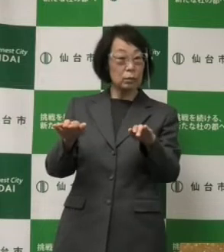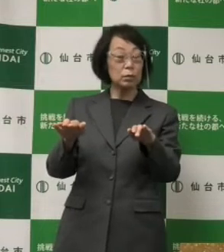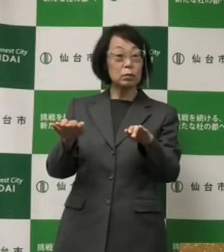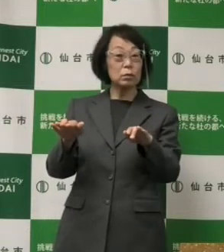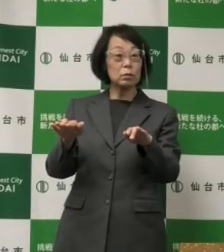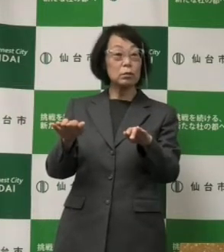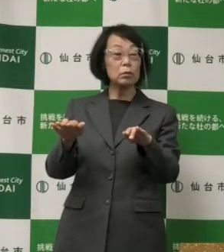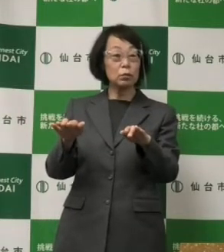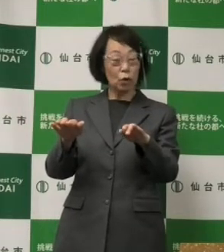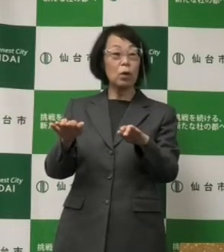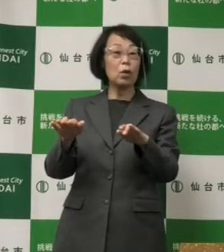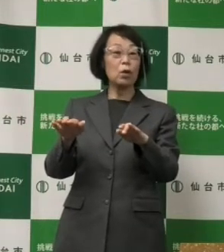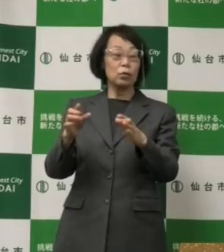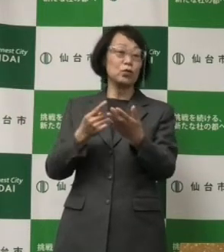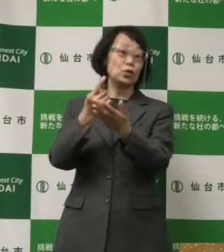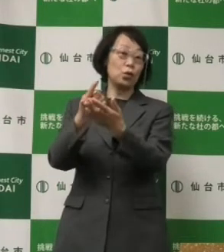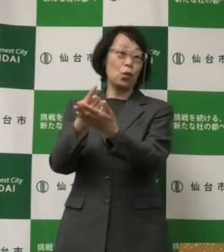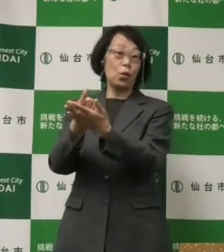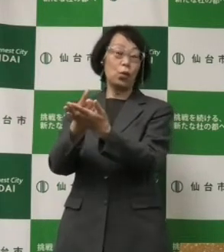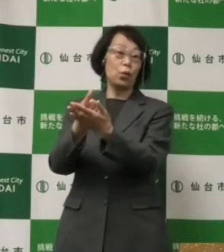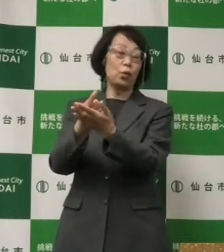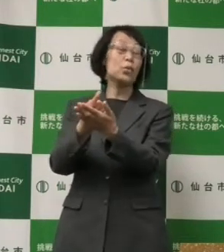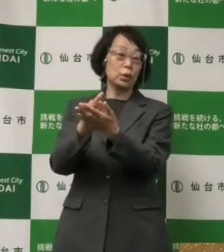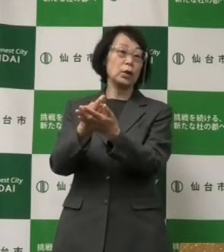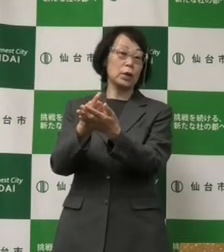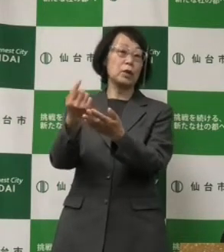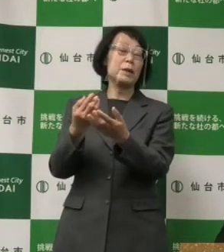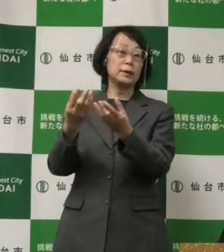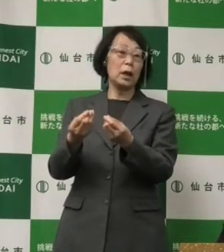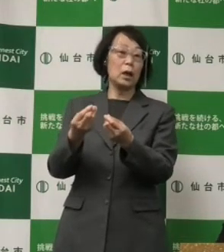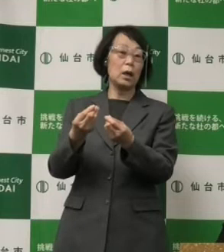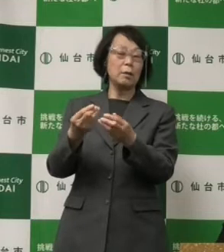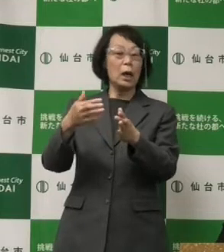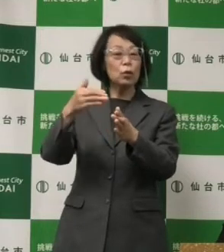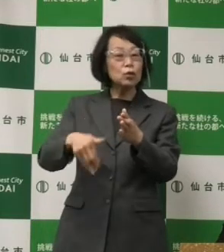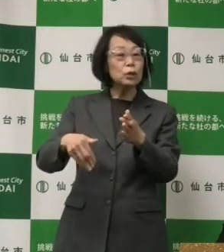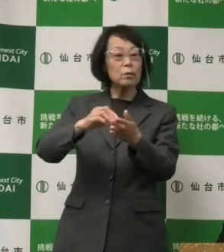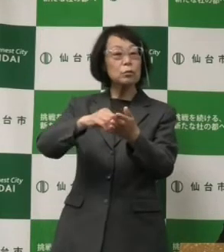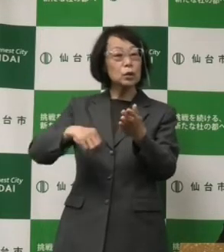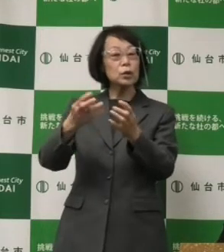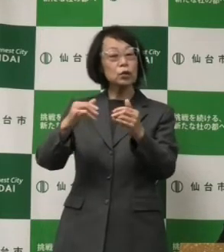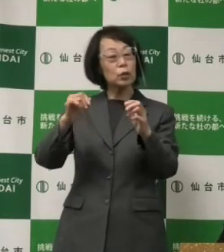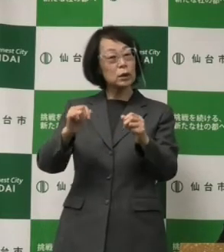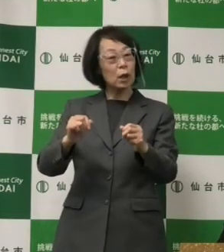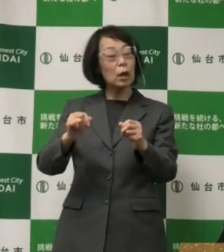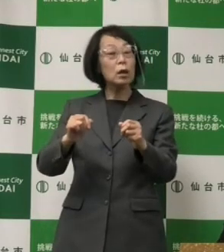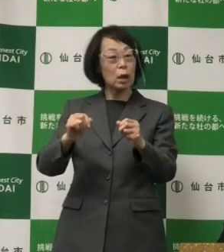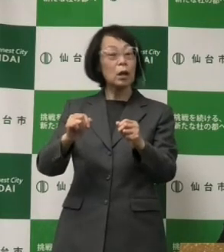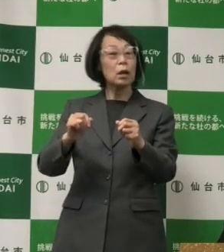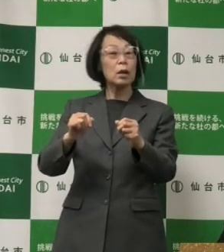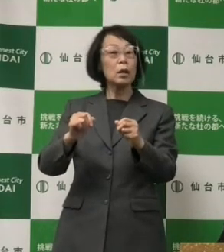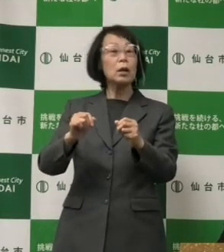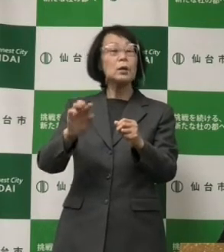コンテスタントとして名を連ねてくださってました。途中で辞退をされた方もいたようですけれども、門戸を開い